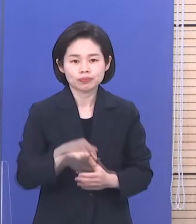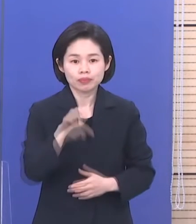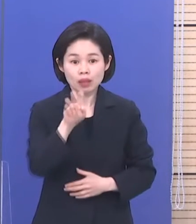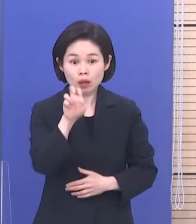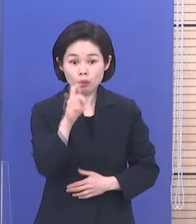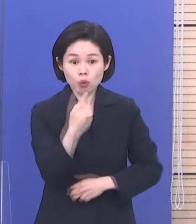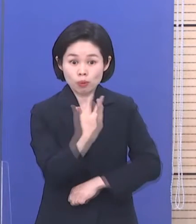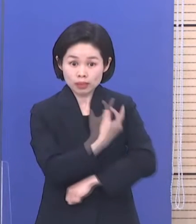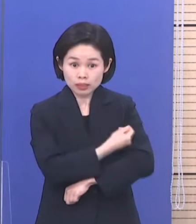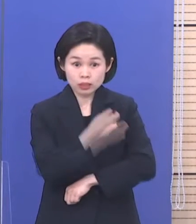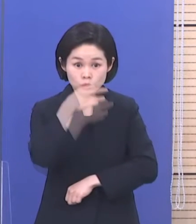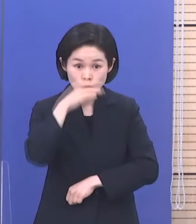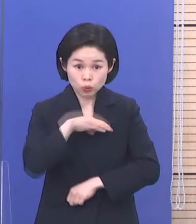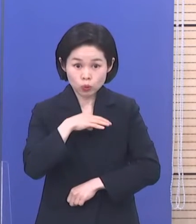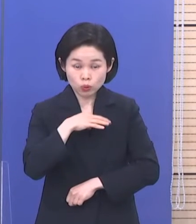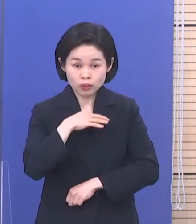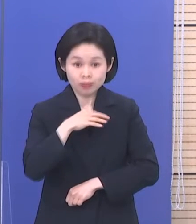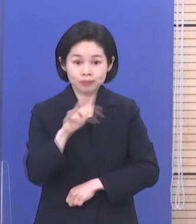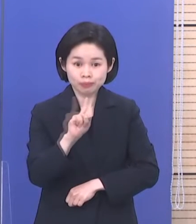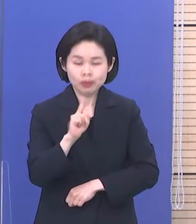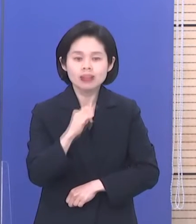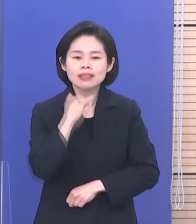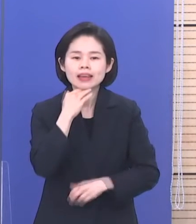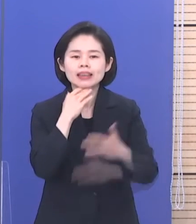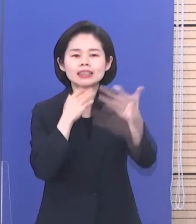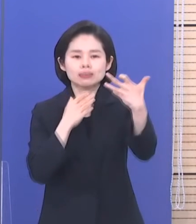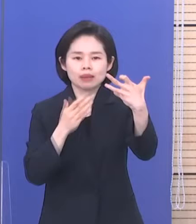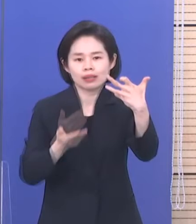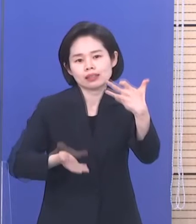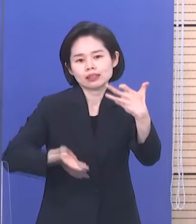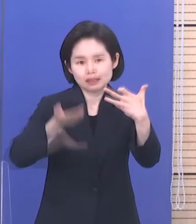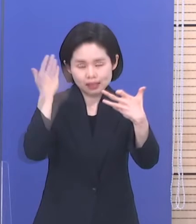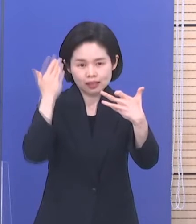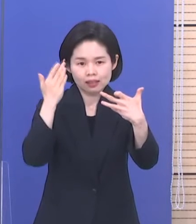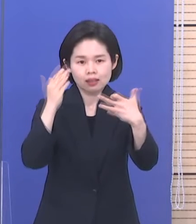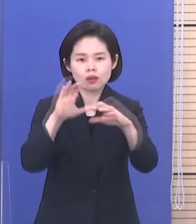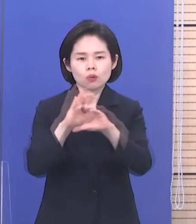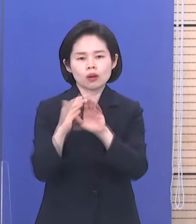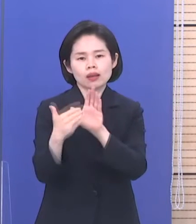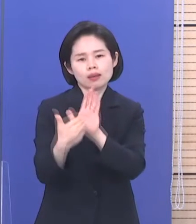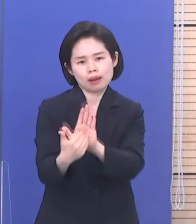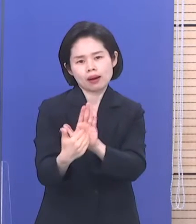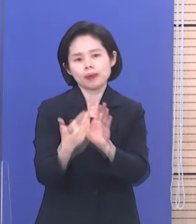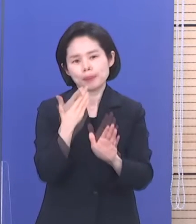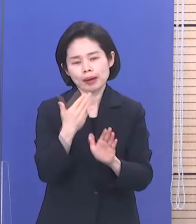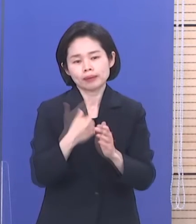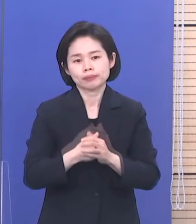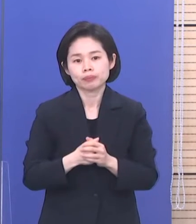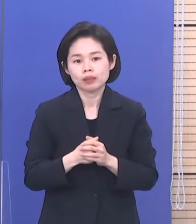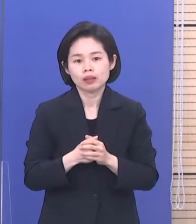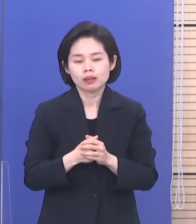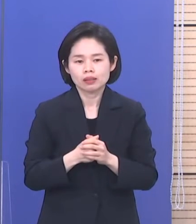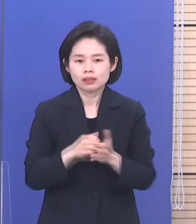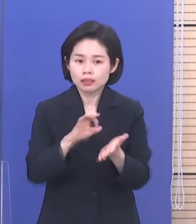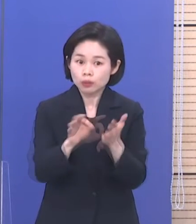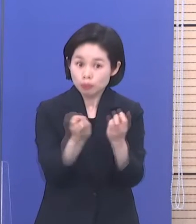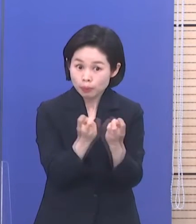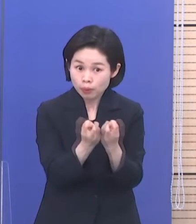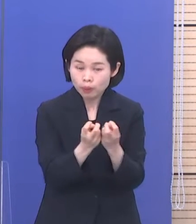백신의 효능 효과는 18세 이상에서 코로나19의 예방이며 용법,